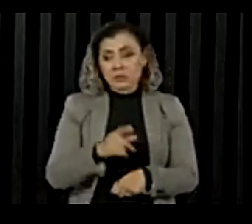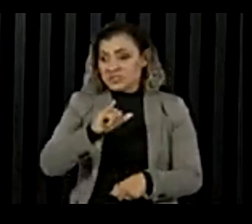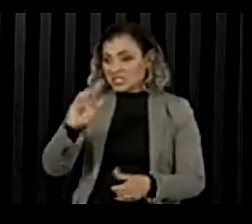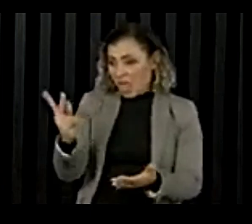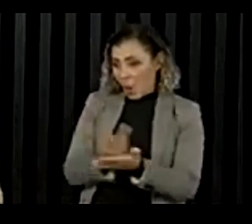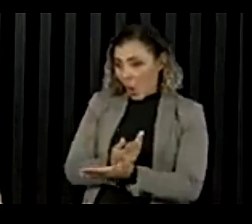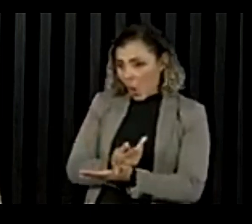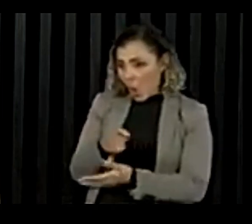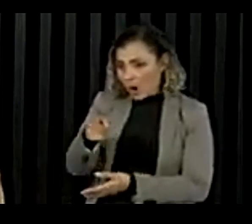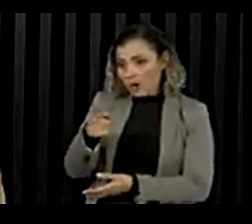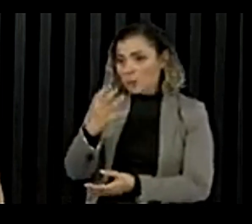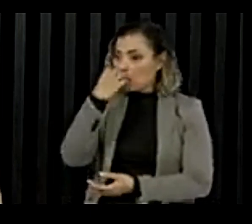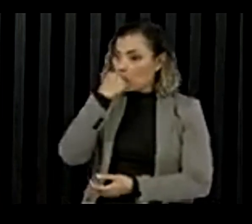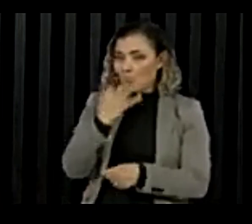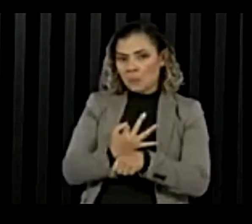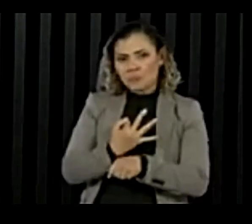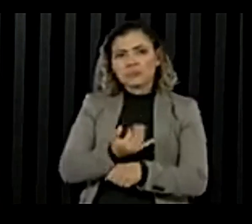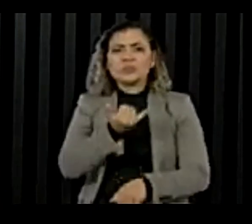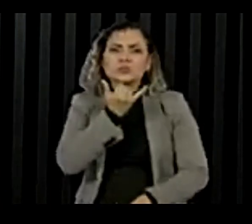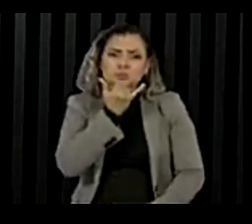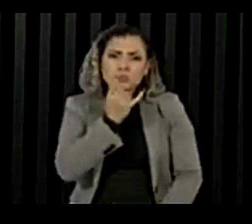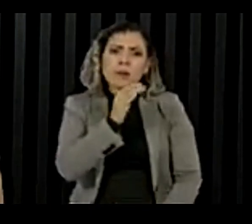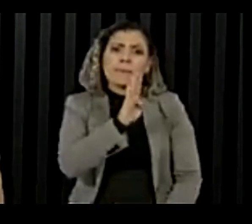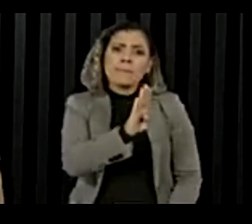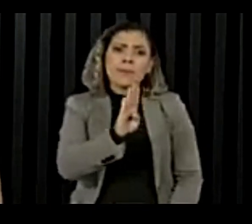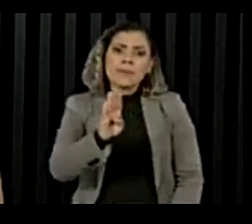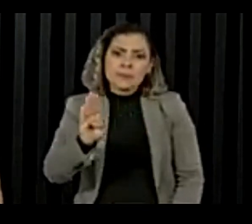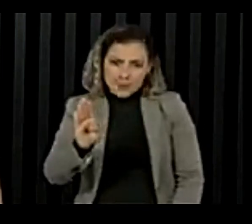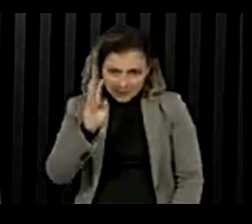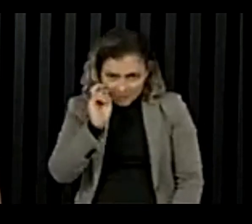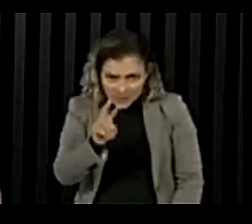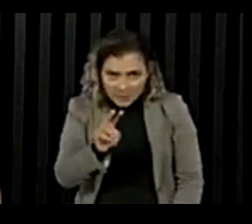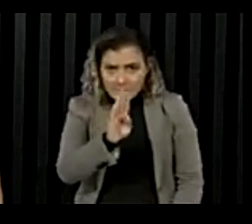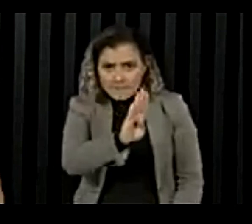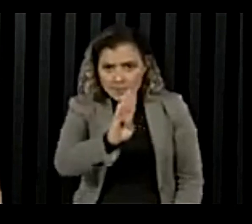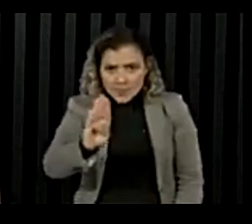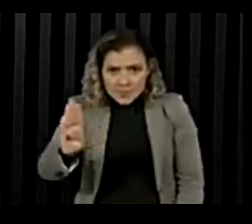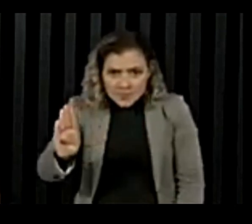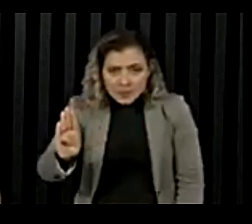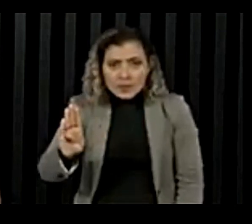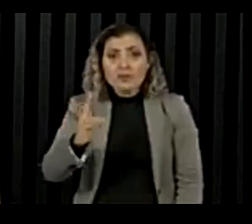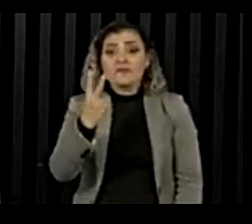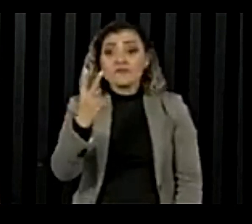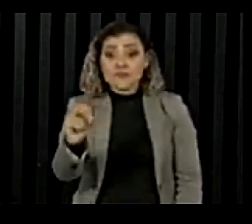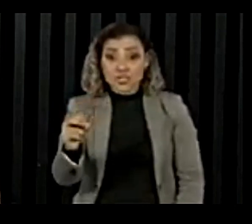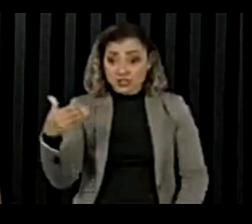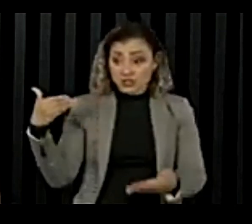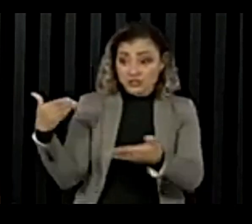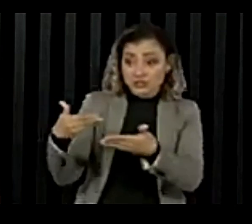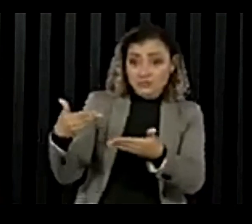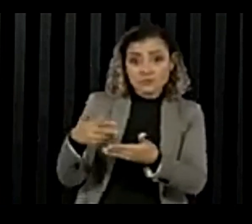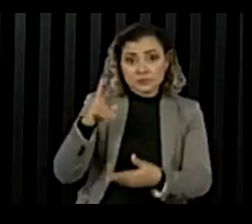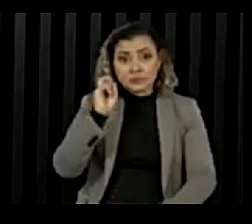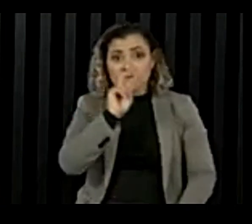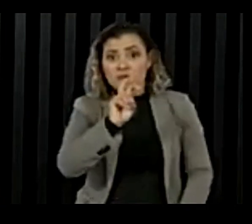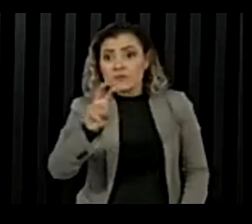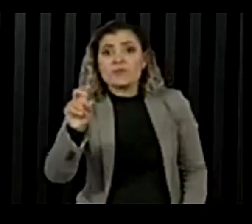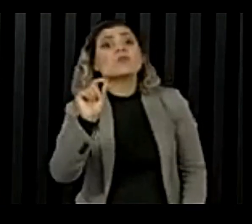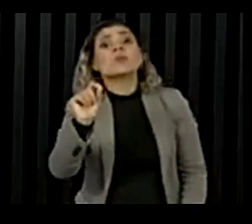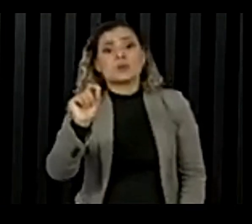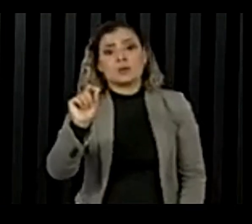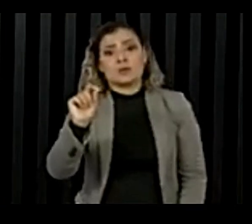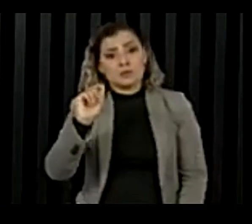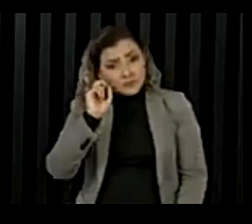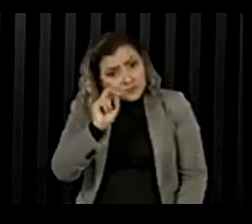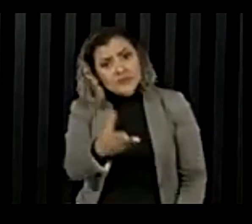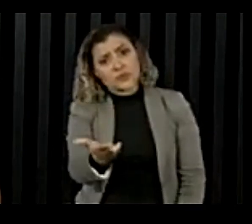erro. O Big Brother, por incrível que pareça, o Big Brother 20, ele serviu para a gente ver muito disso na